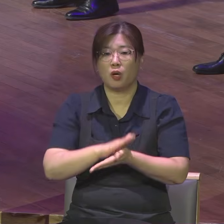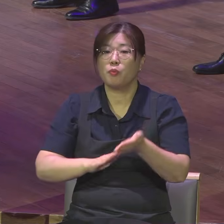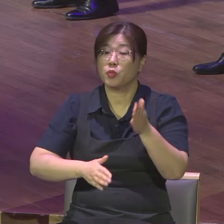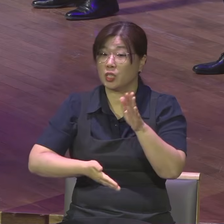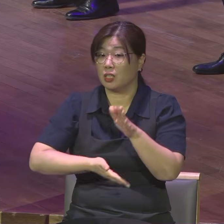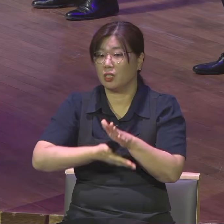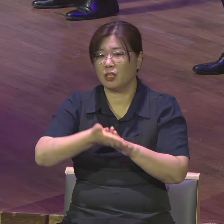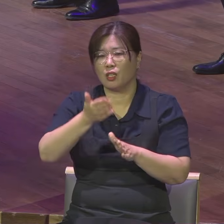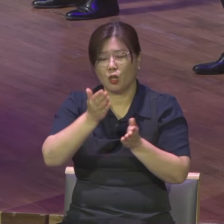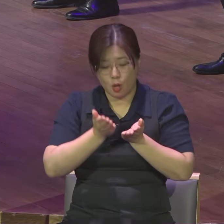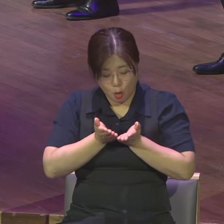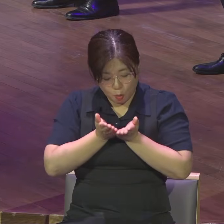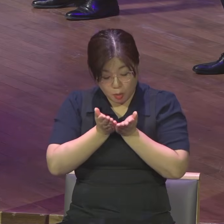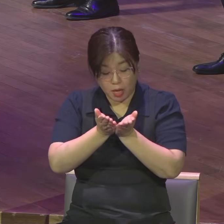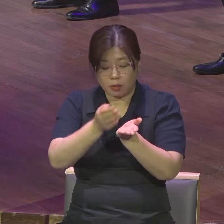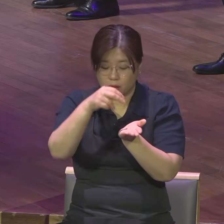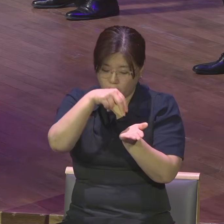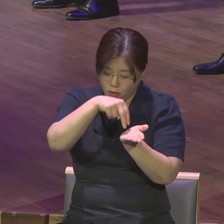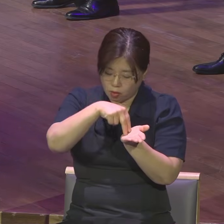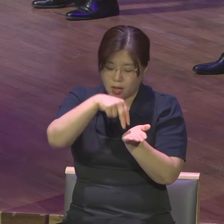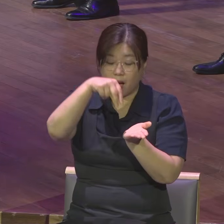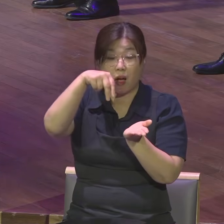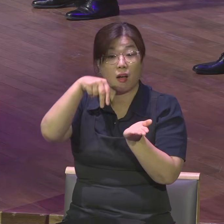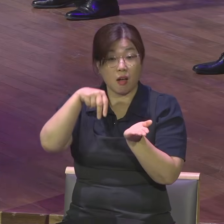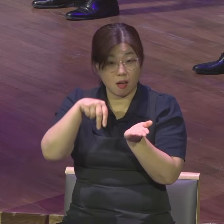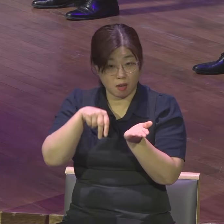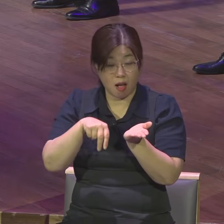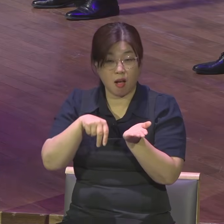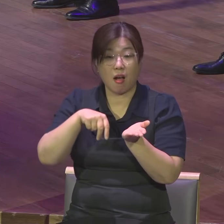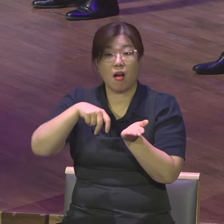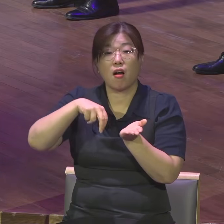두려움 없이 배에서